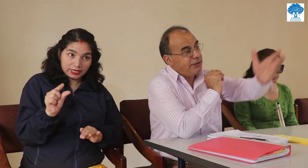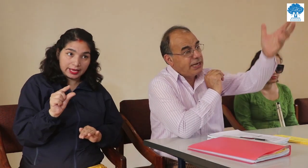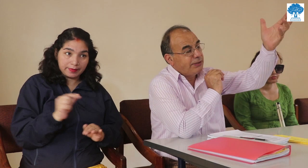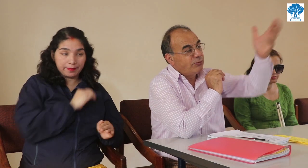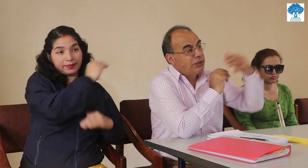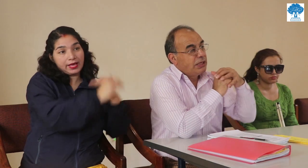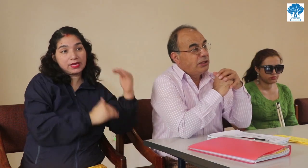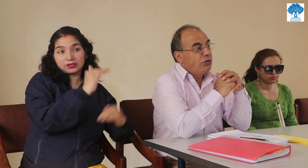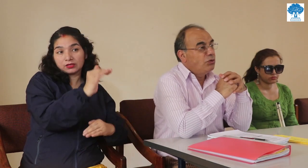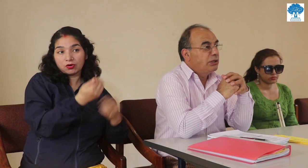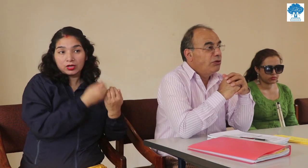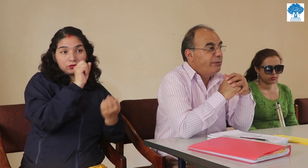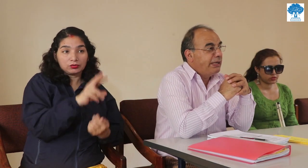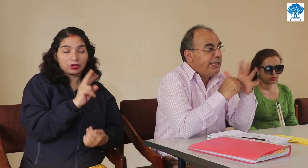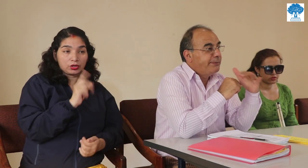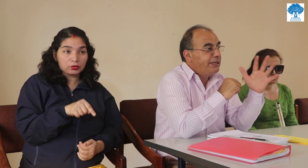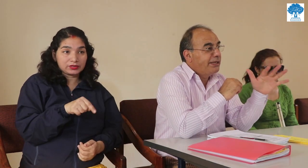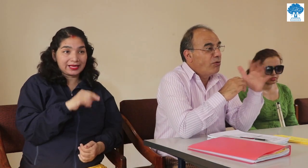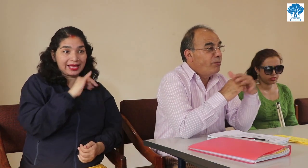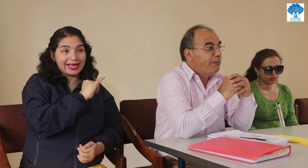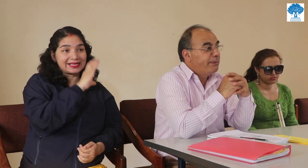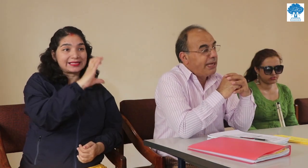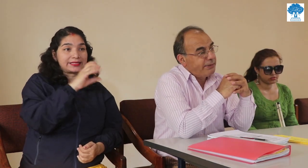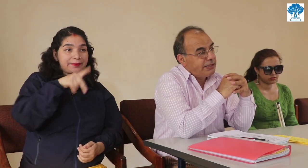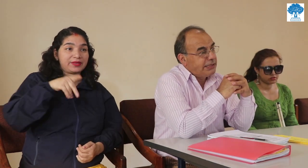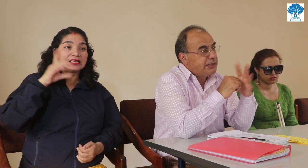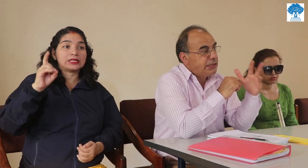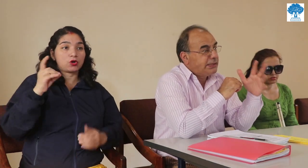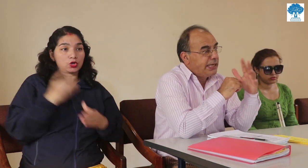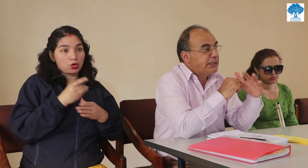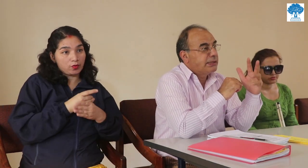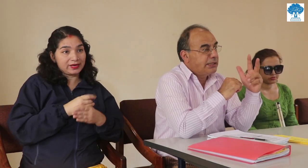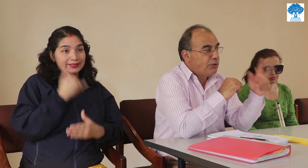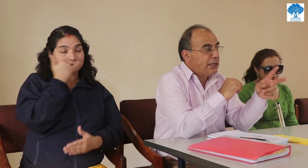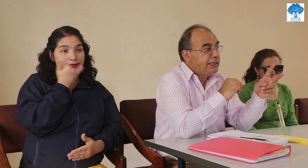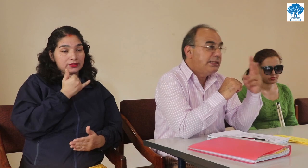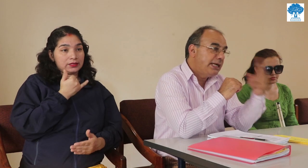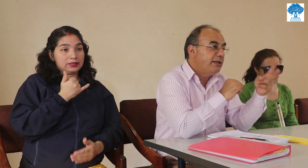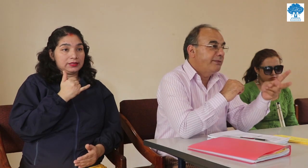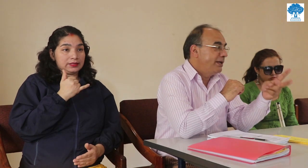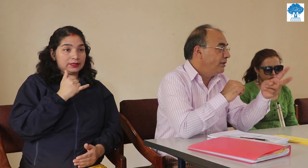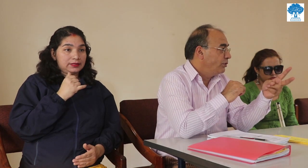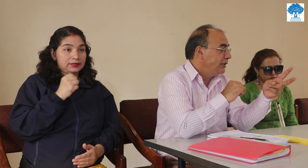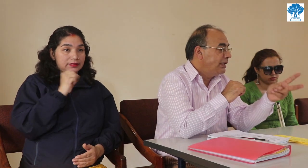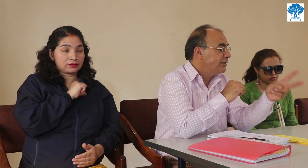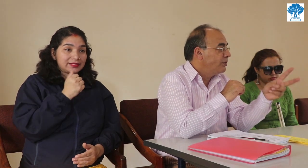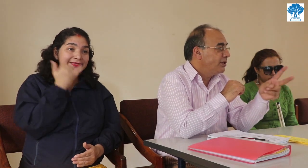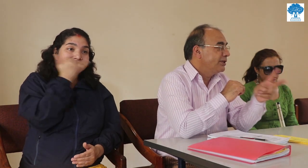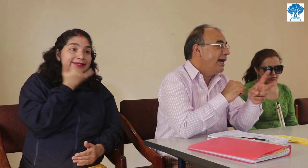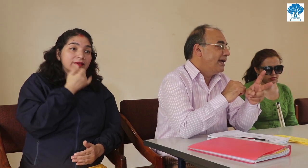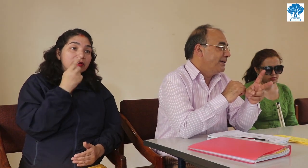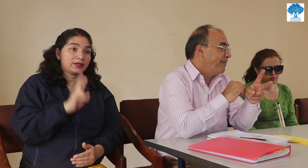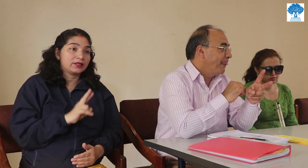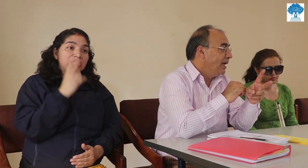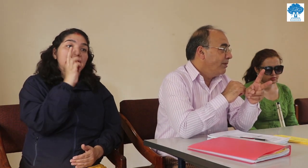विकास त गरिरहेको थियौँ तर यो त के हो भने आइसिपिडीकै डकुमेन्टमा पनि हामीले चाहिँ सेक्सुअलिटी एन्ड जेन्डर भनेर त्यो तिनवटा शब्द